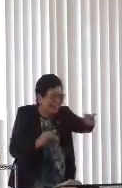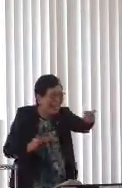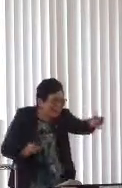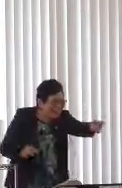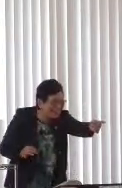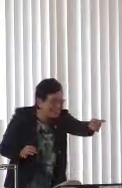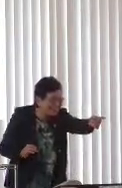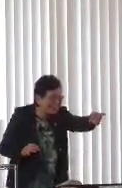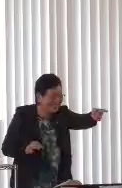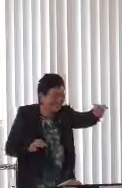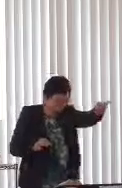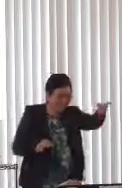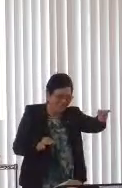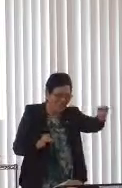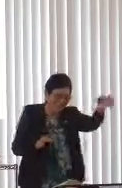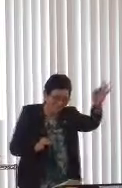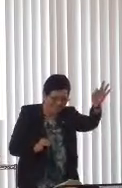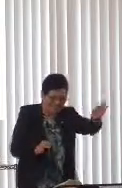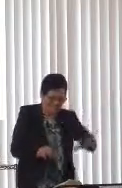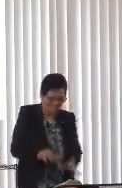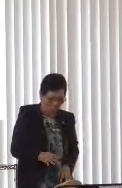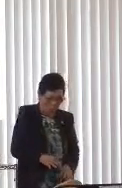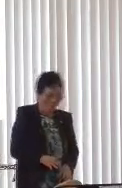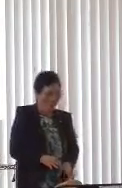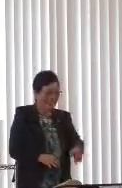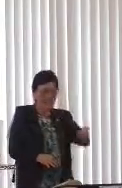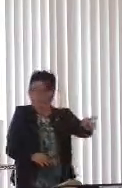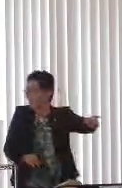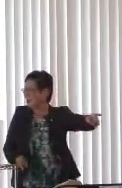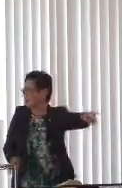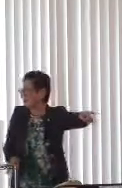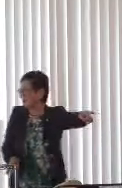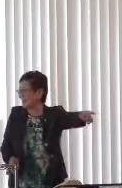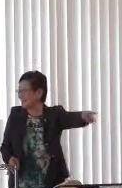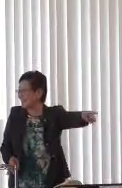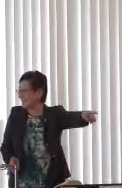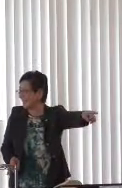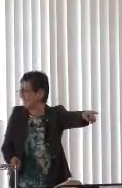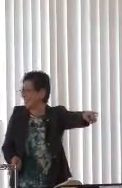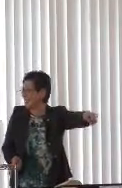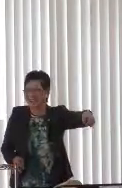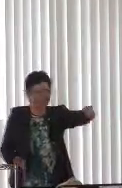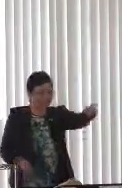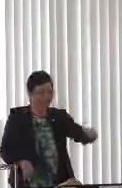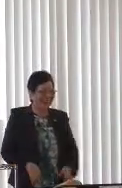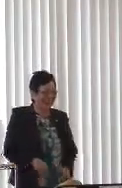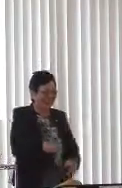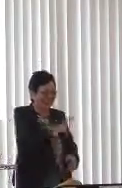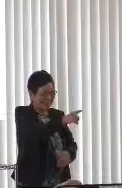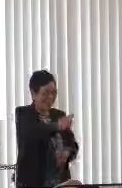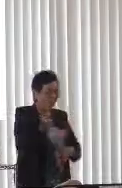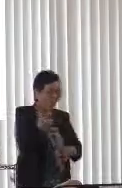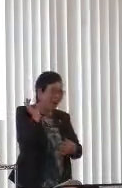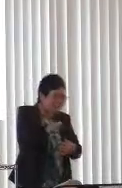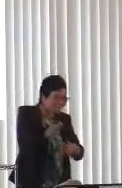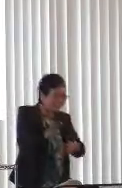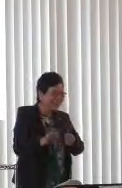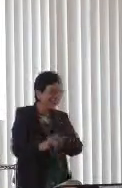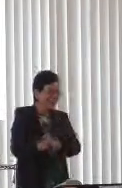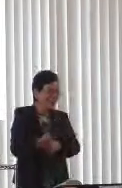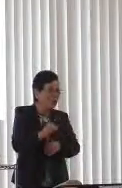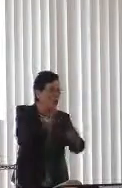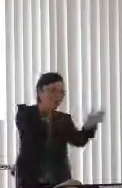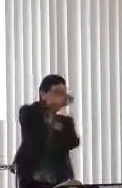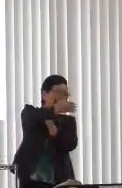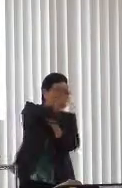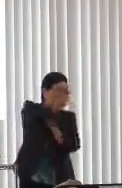置いておきたいと思います。この間行ったからね、言えばよかったね、うん、ああ買ってきてね、20万